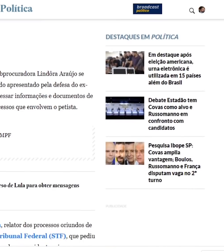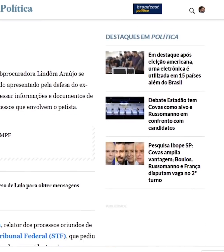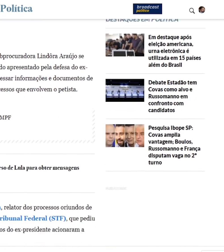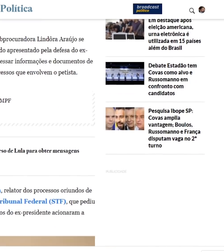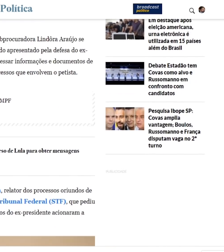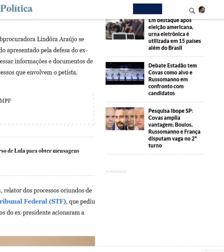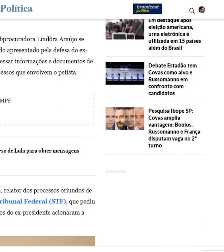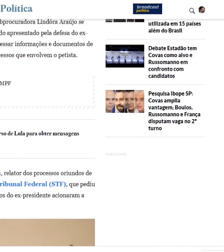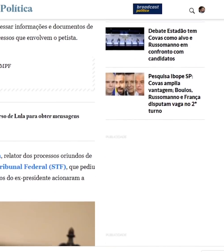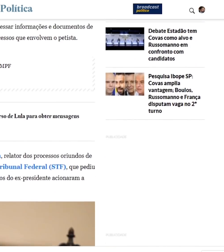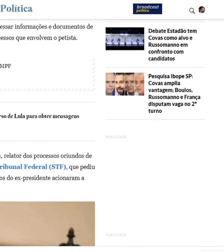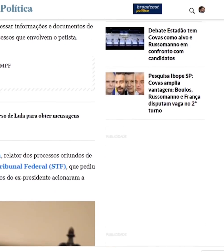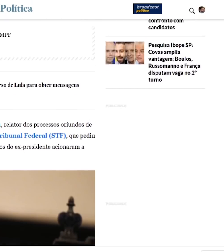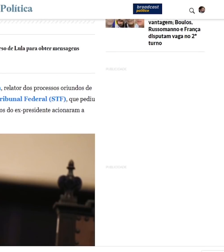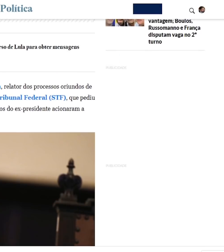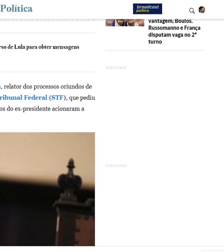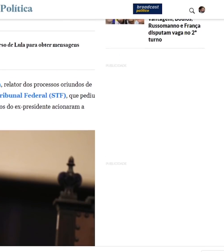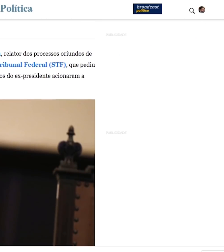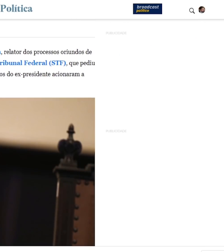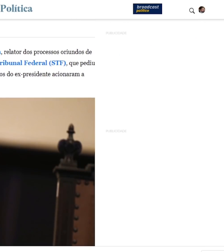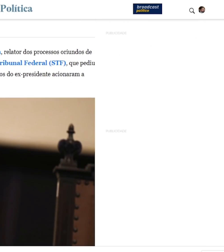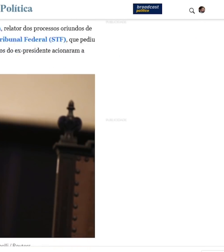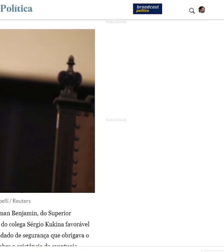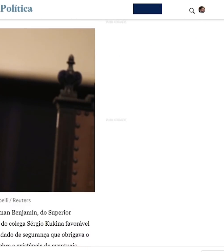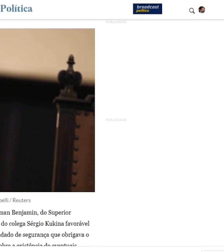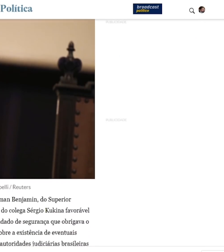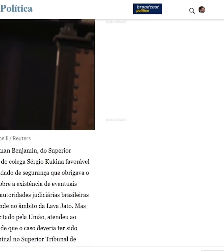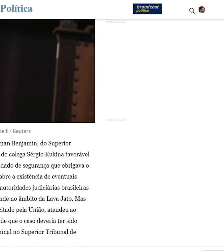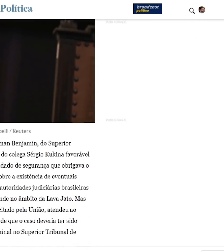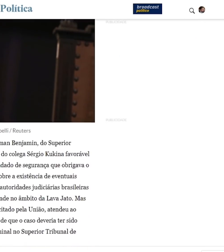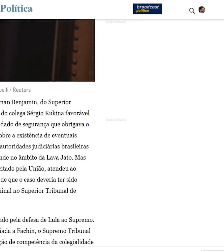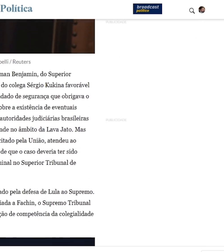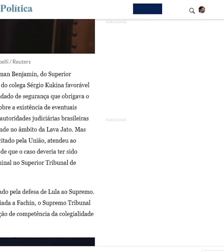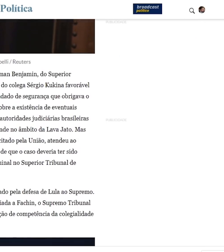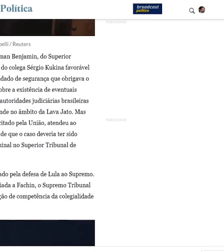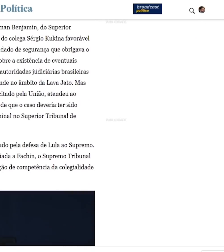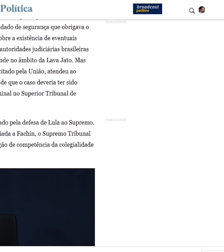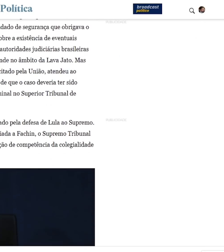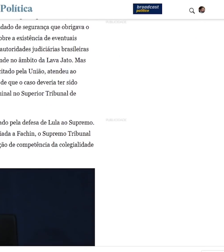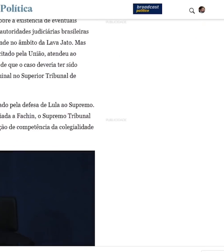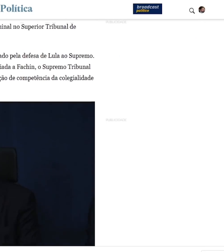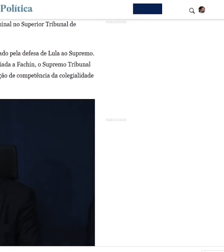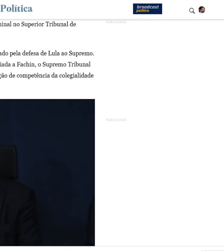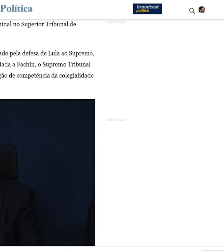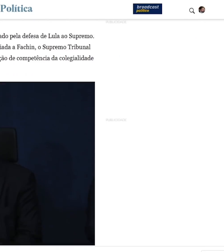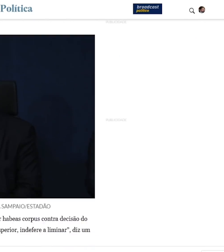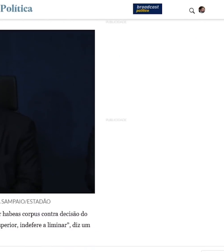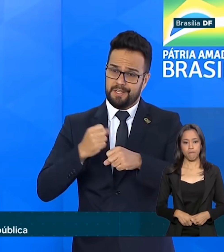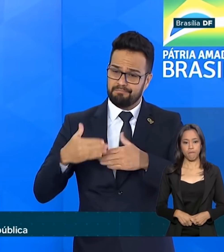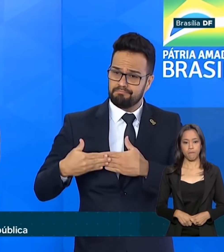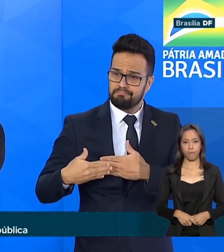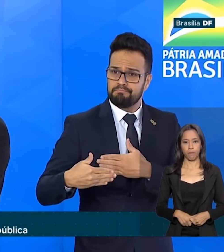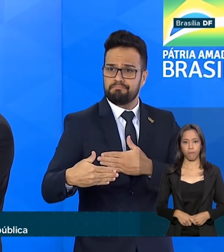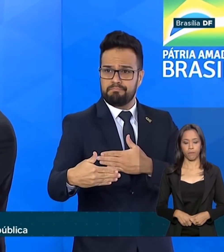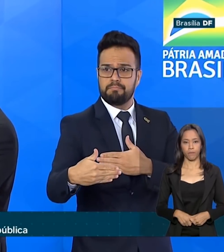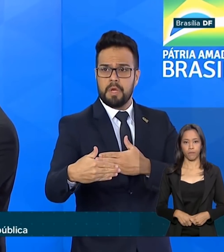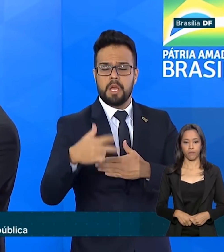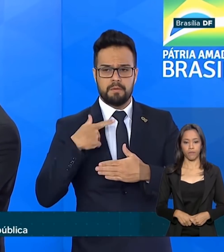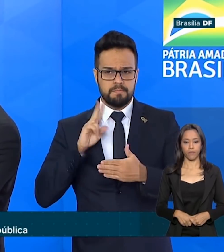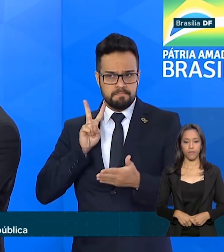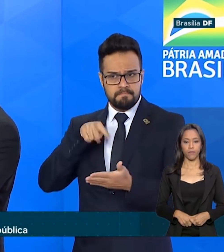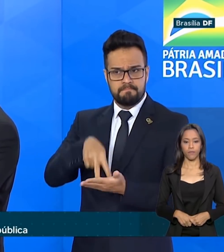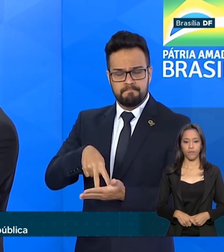arquitetado contra si por seus inimigos políticos travestidos de autoridades. Esse alguém é Augusto Aras,